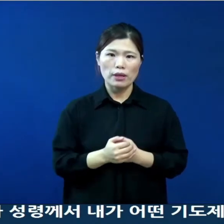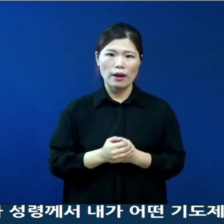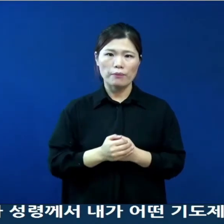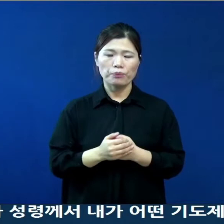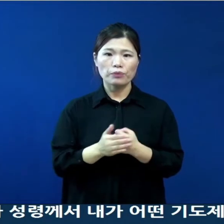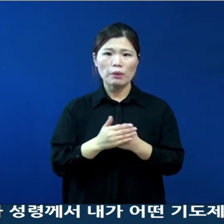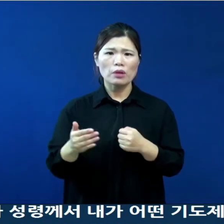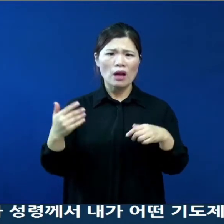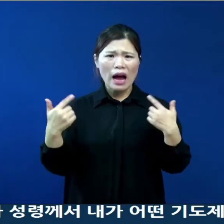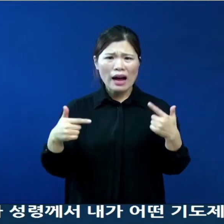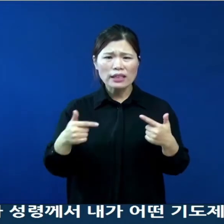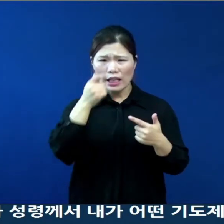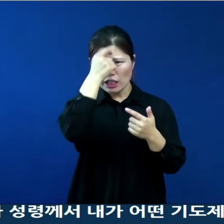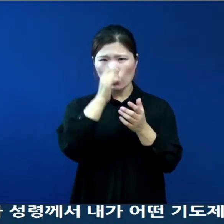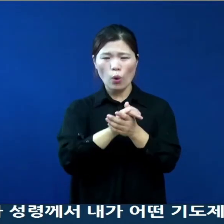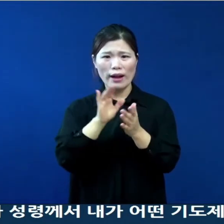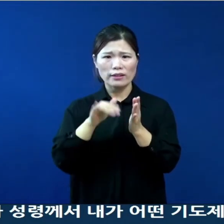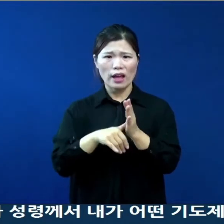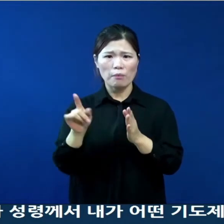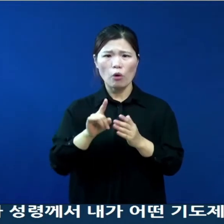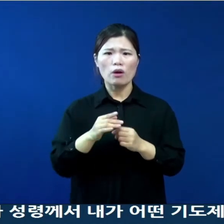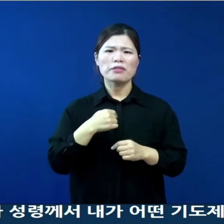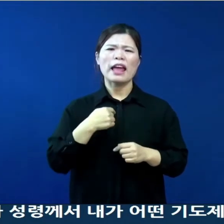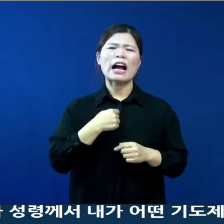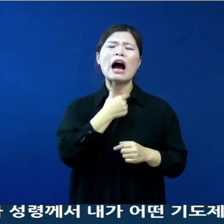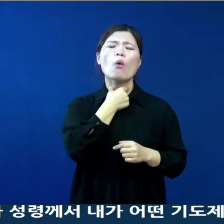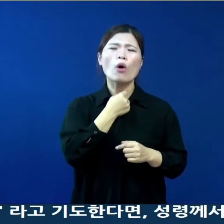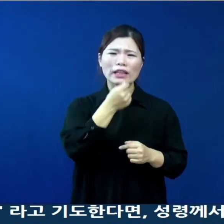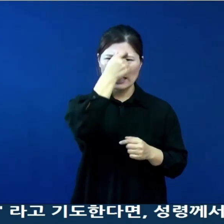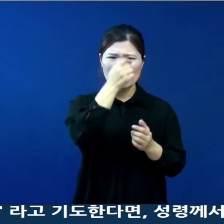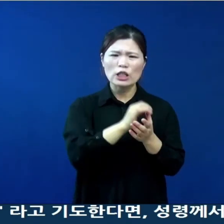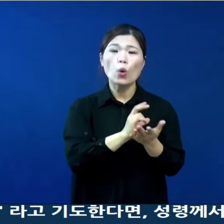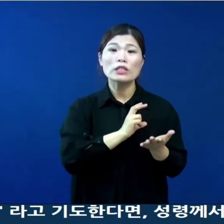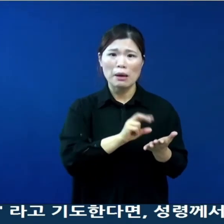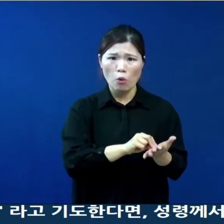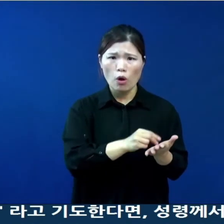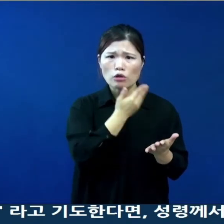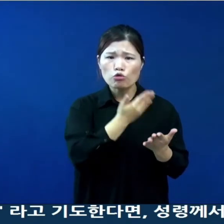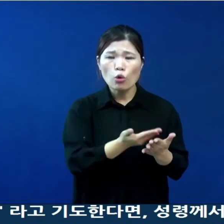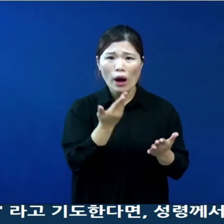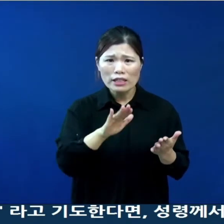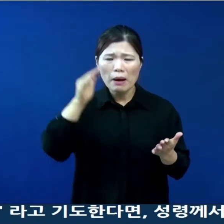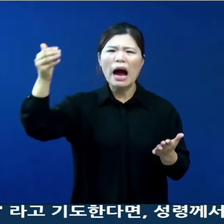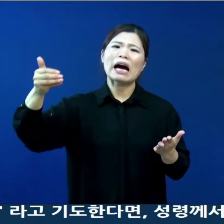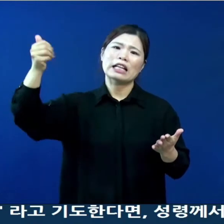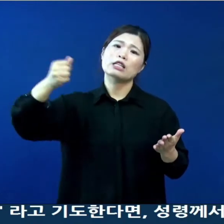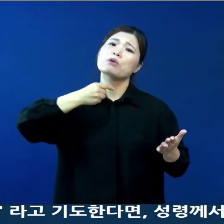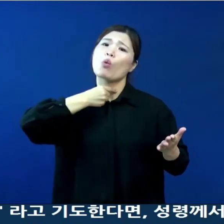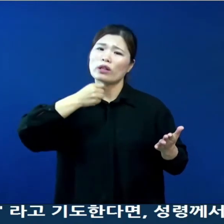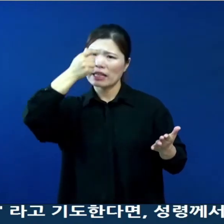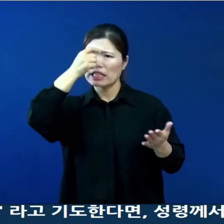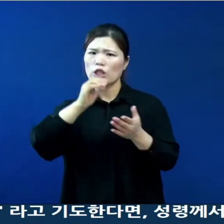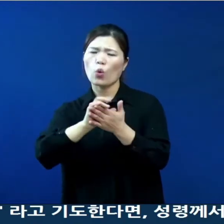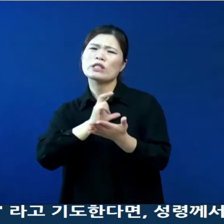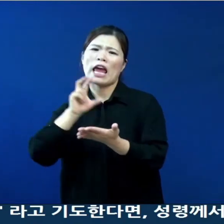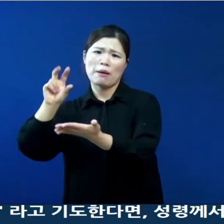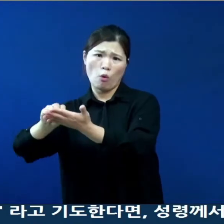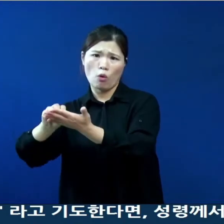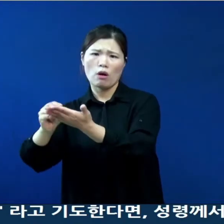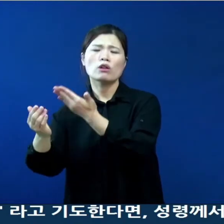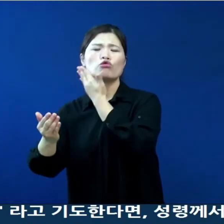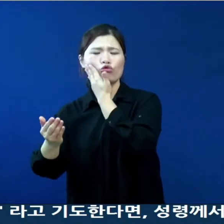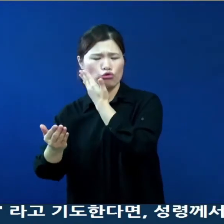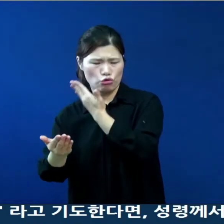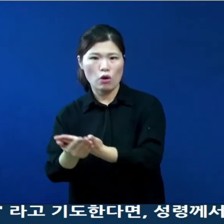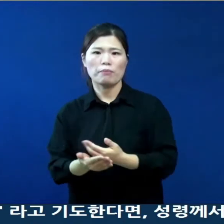늘 기억해야 되는 것은 내가 원하는 기도 제목도 중요하지만 하나님께서 원하시는 기도 제목으로 기도해야 되겠구나. 제가